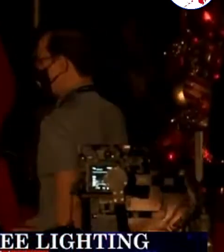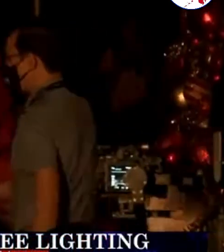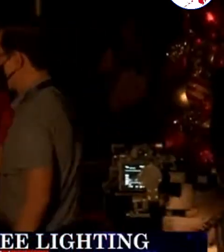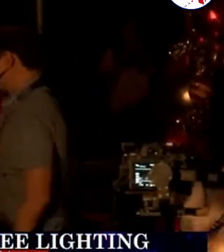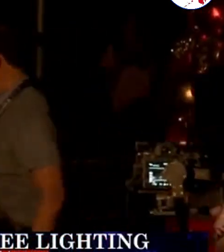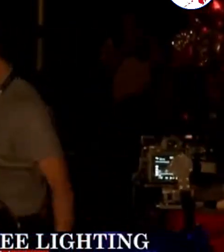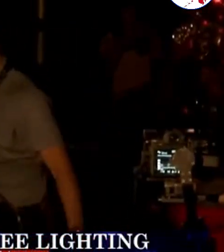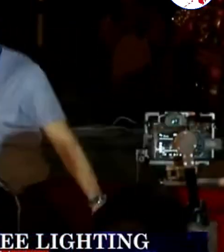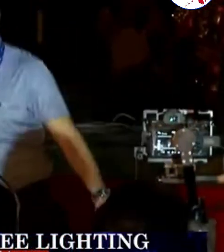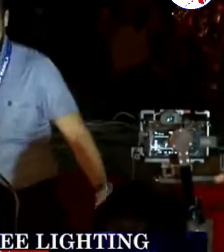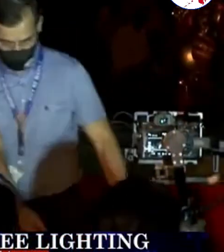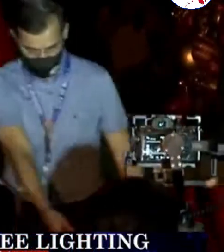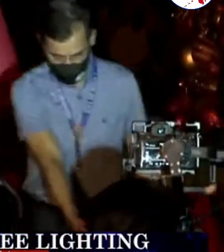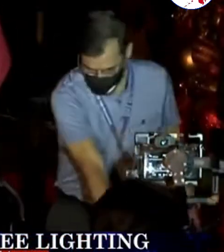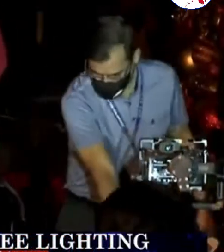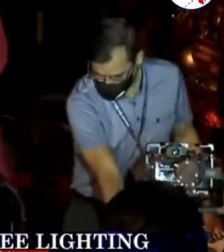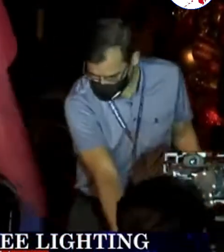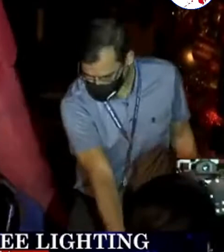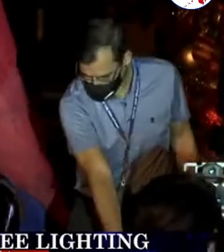Brother Jess, dito ka.